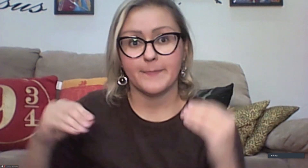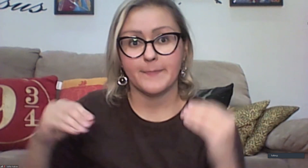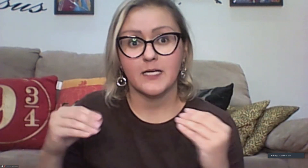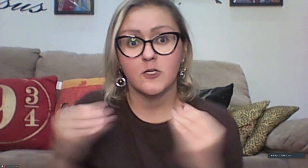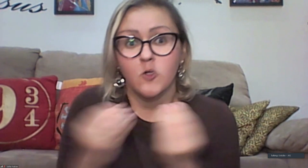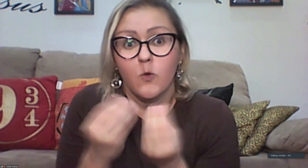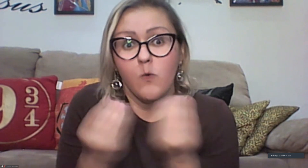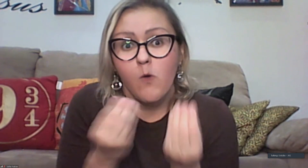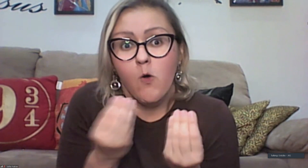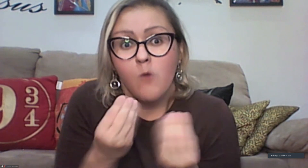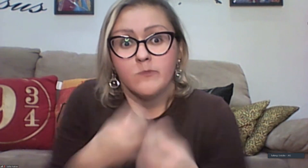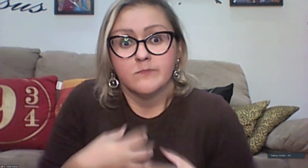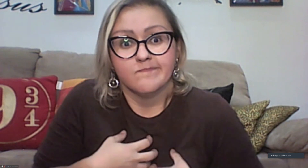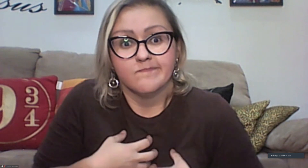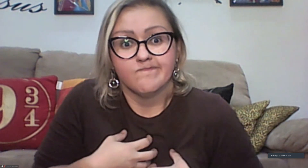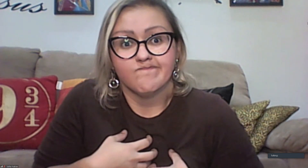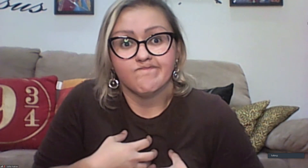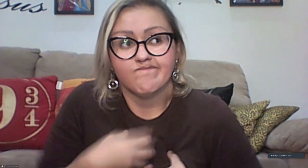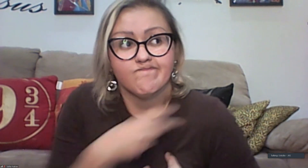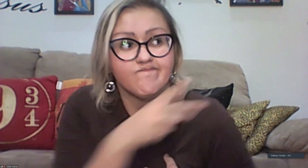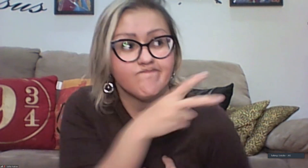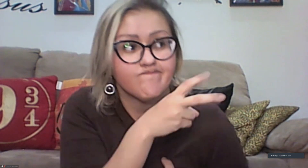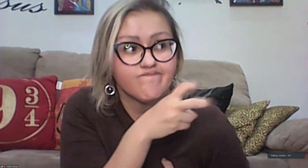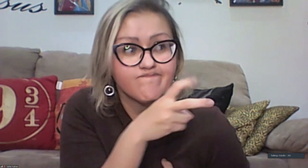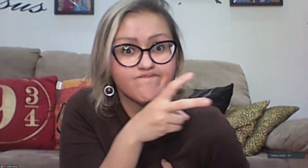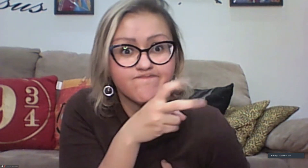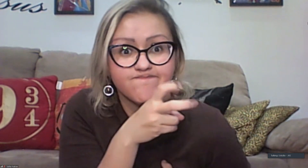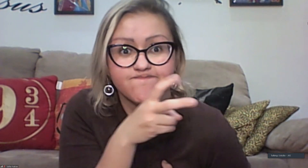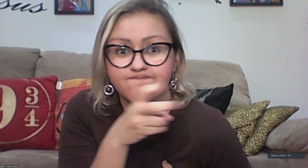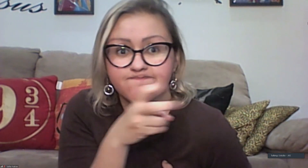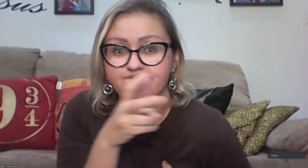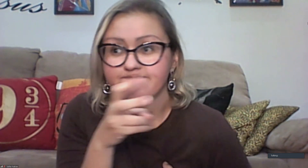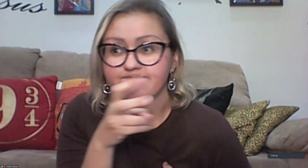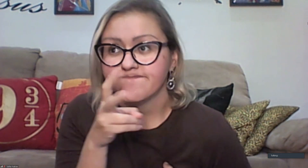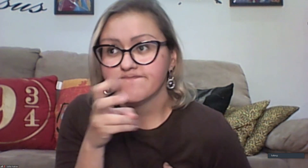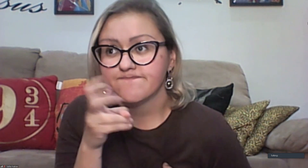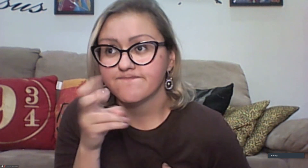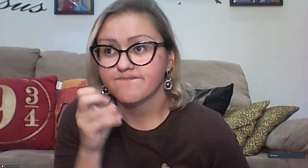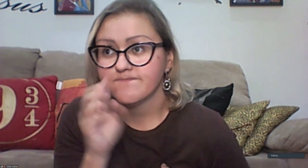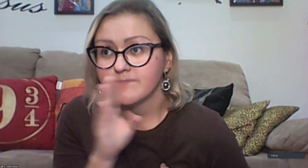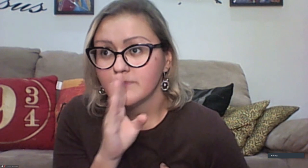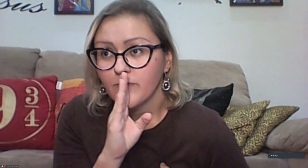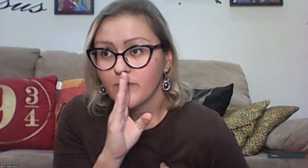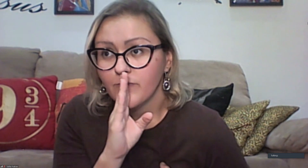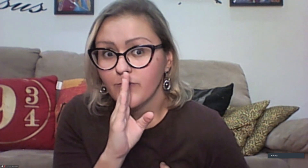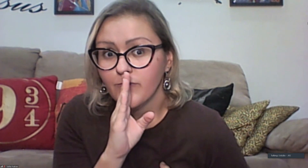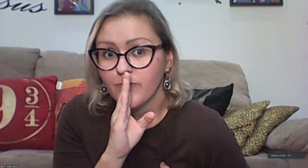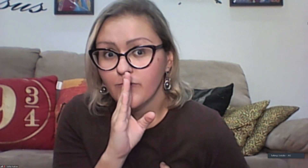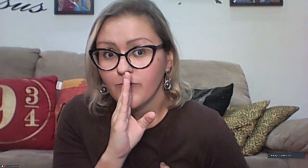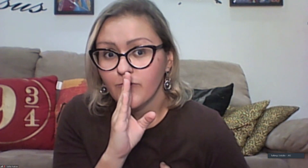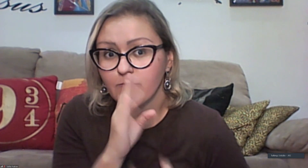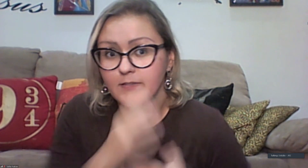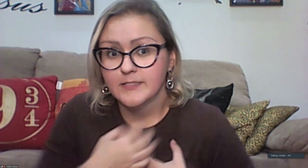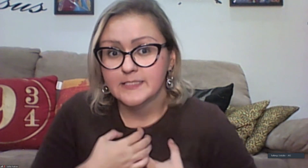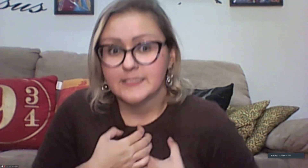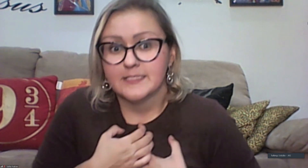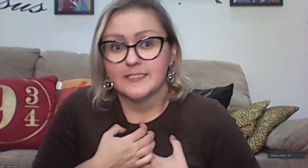TV, sabe, todos ali com a língua oral. Como que o surdo se sente? Você consegue perceber